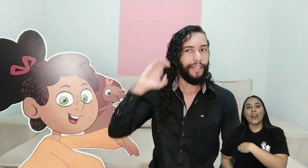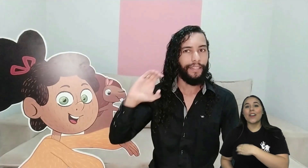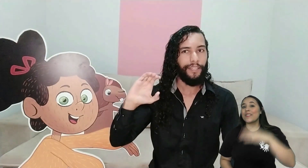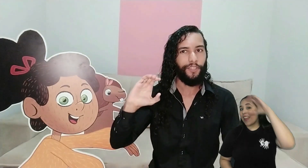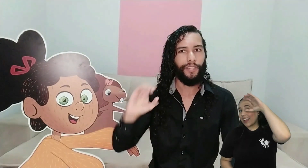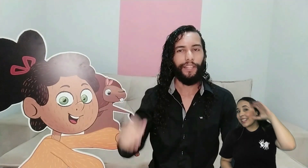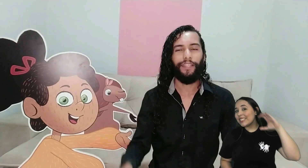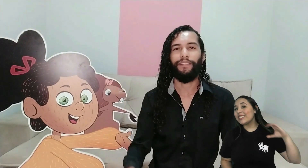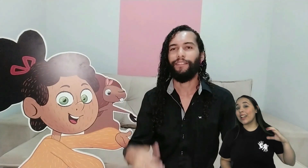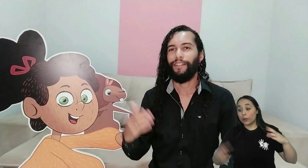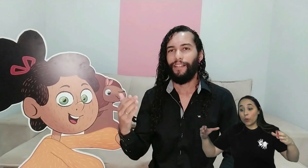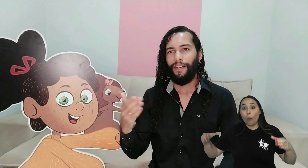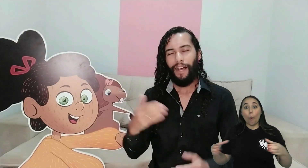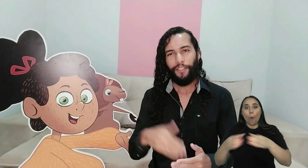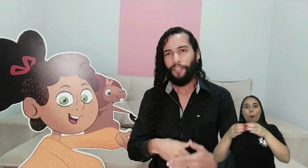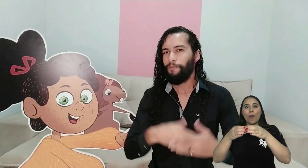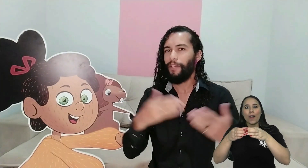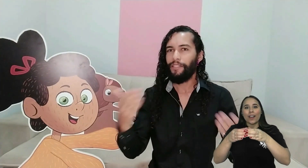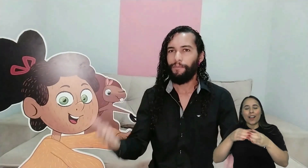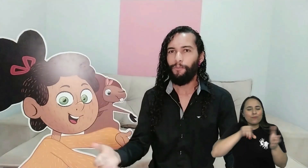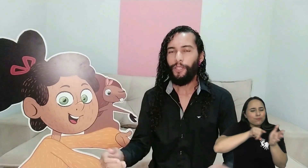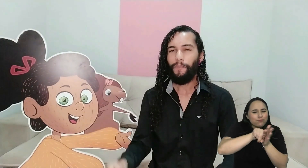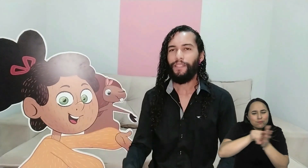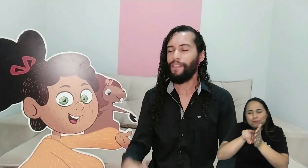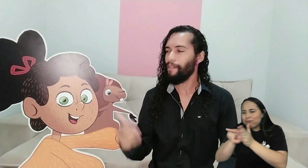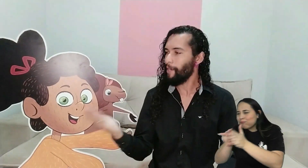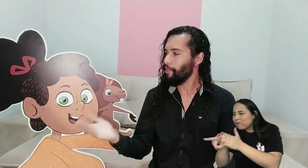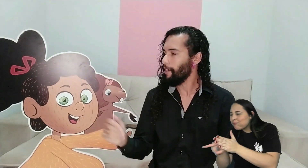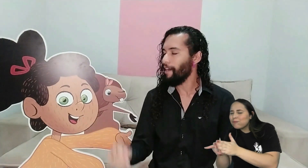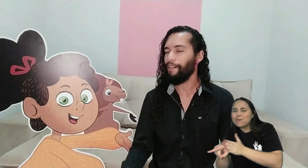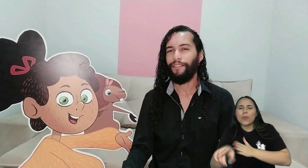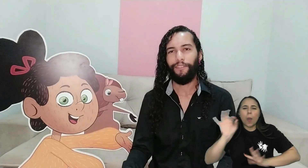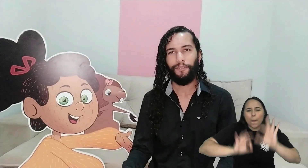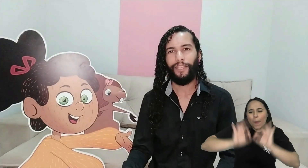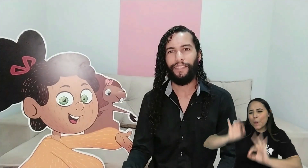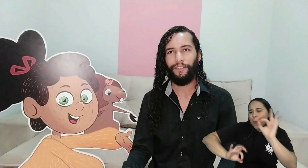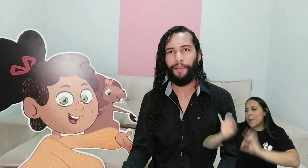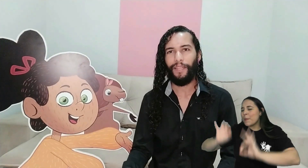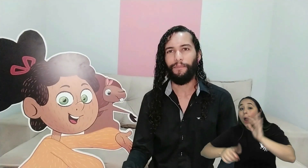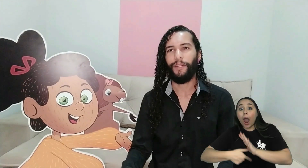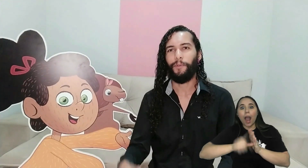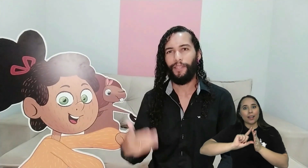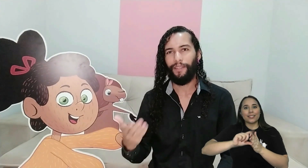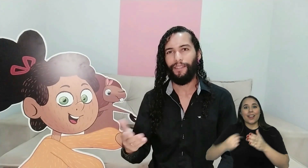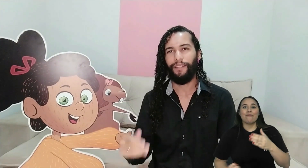a Cristiane, a gente fez muita pesquisa para chegar no desenho da Min, para poder